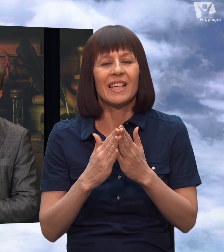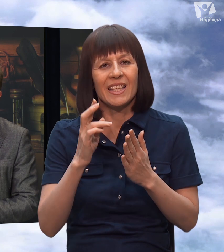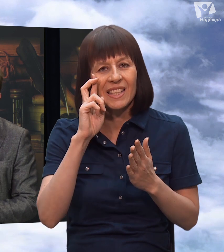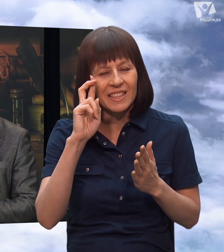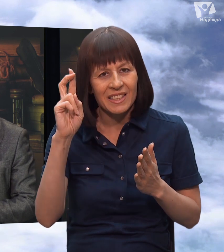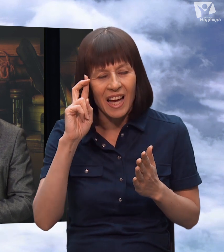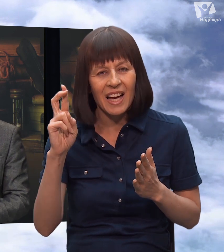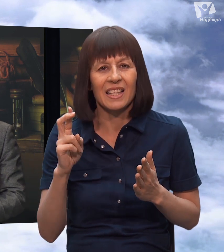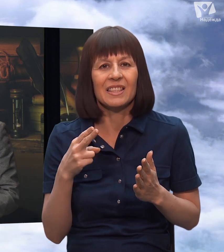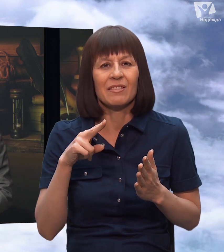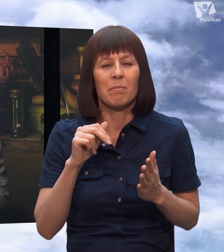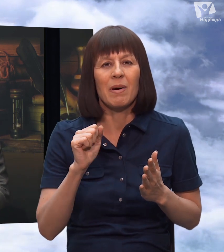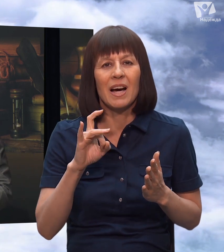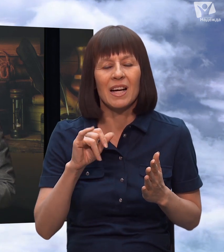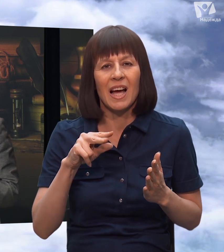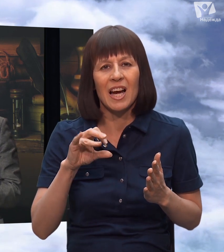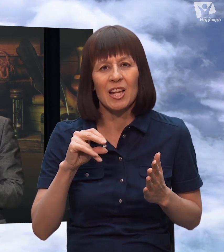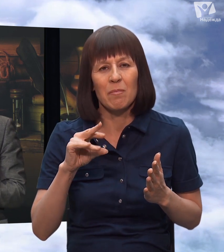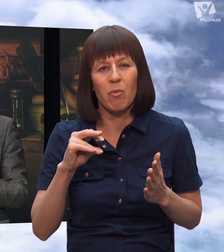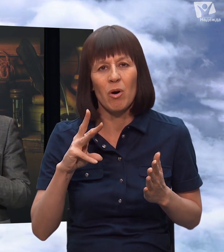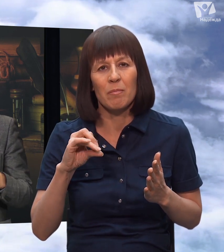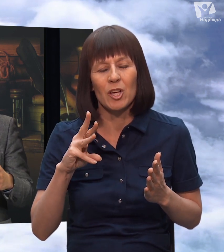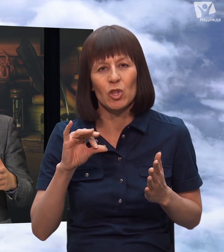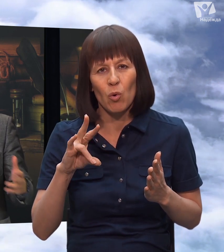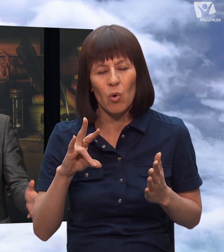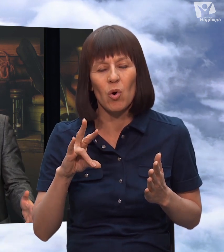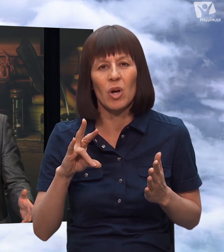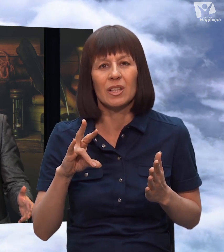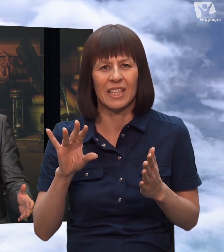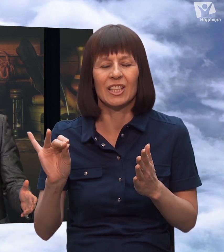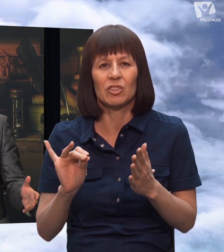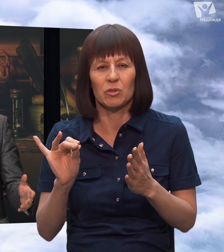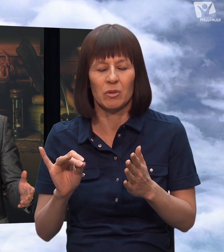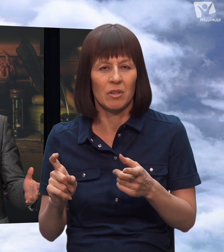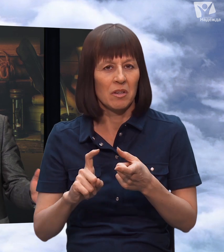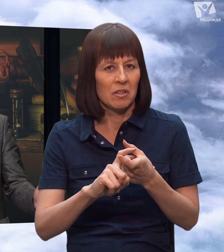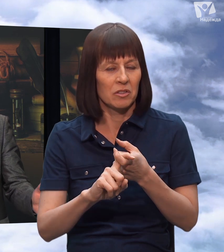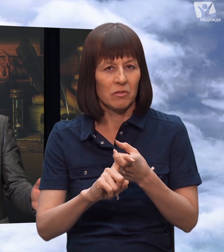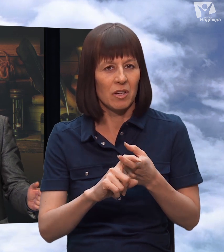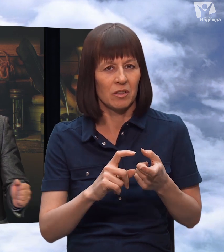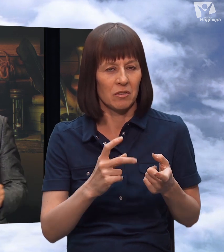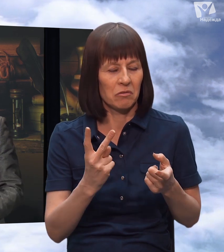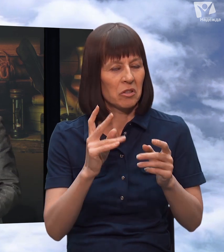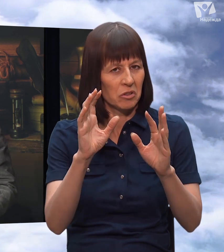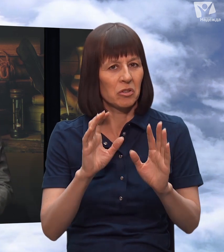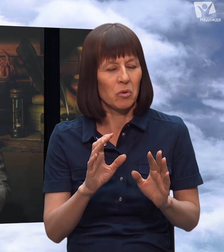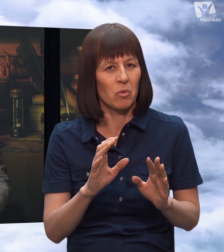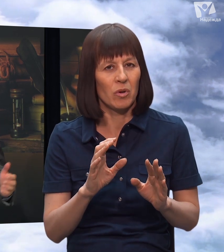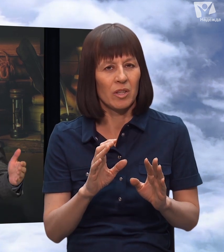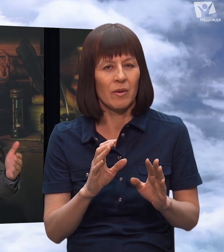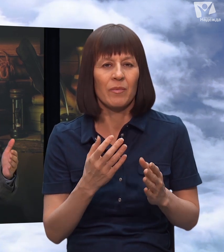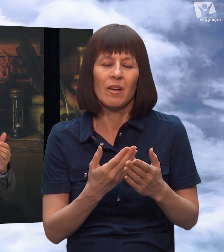не про ли помин он это нежели пятикнижие то есть 4к ниже на